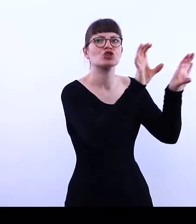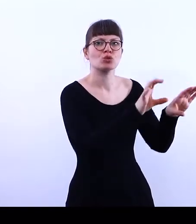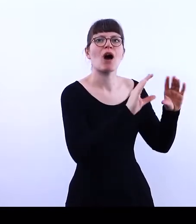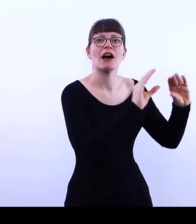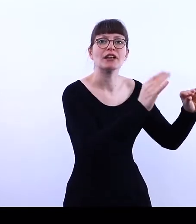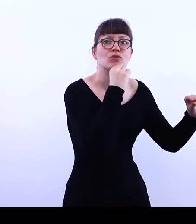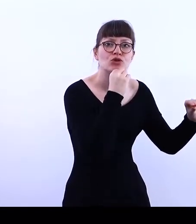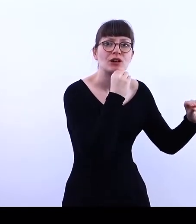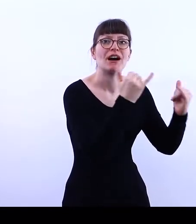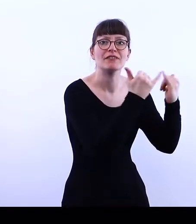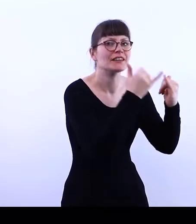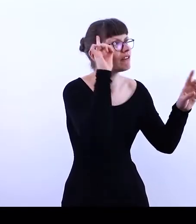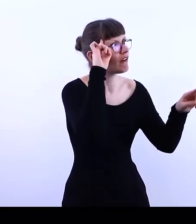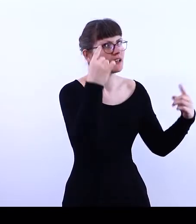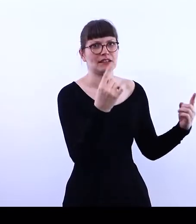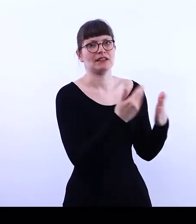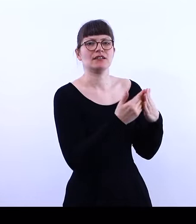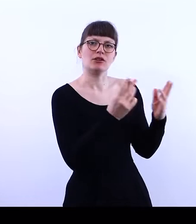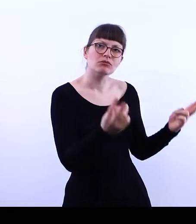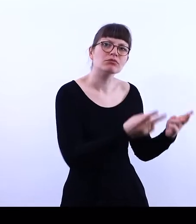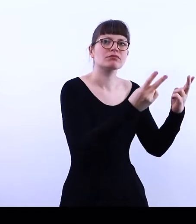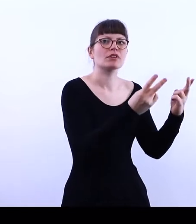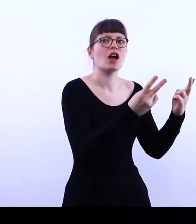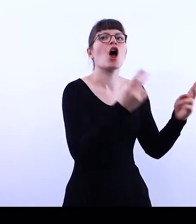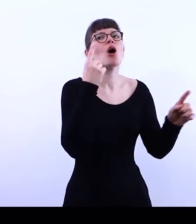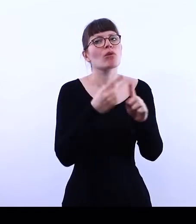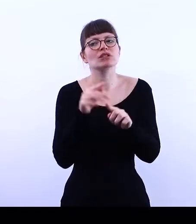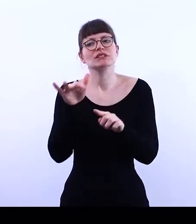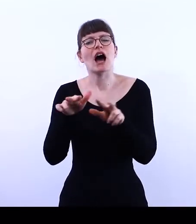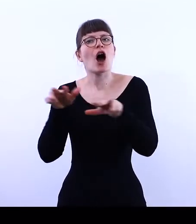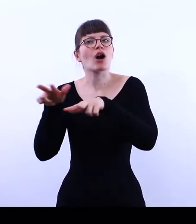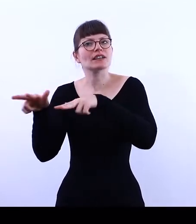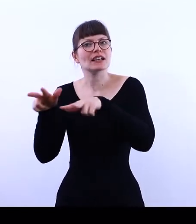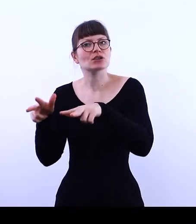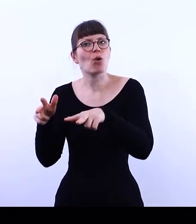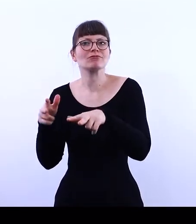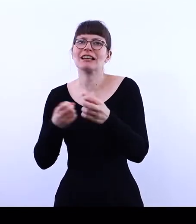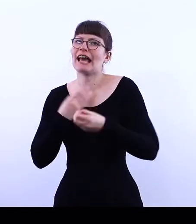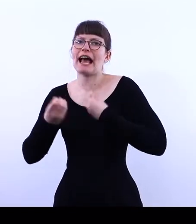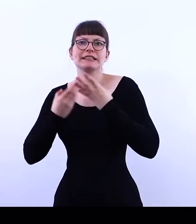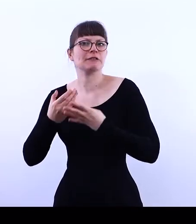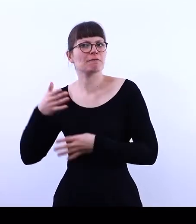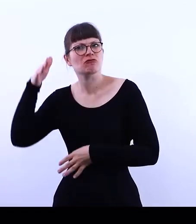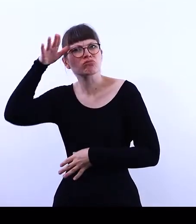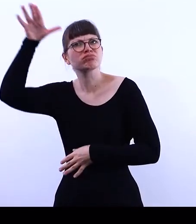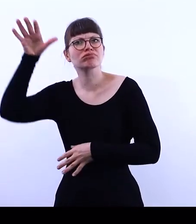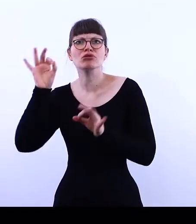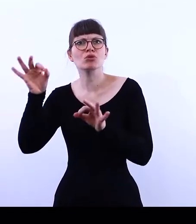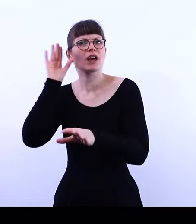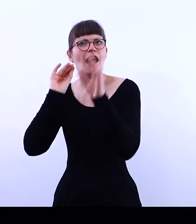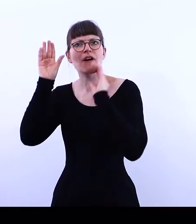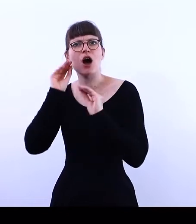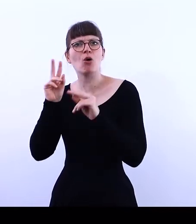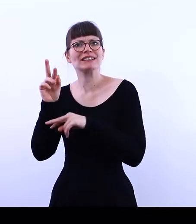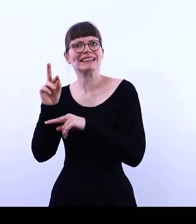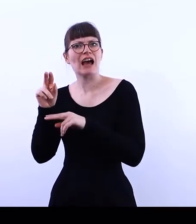Und es gibt eine Reihe von wirklich fitten und irgendwie kreativen Organisationen, die super gute Erfahrungen haben im digitalen Raum.